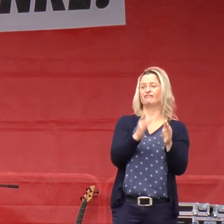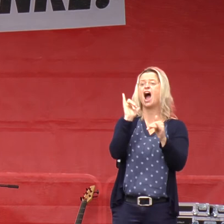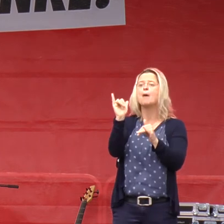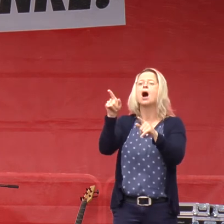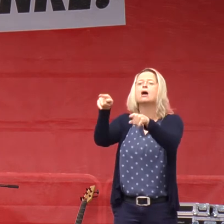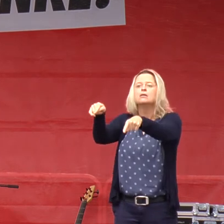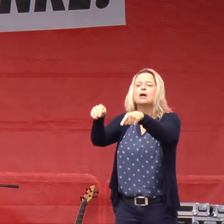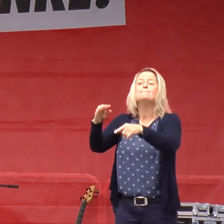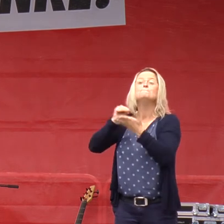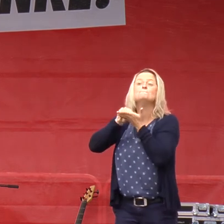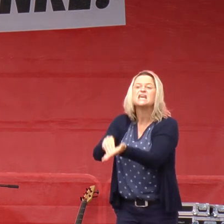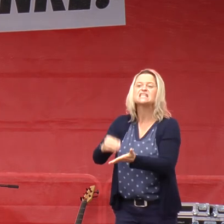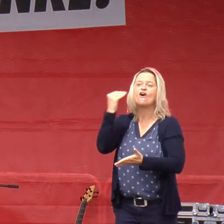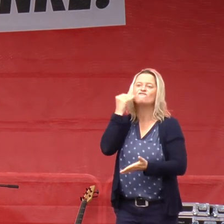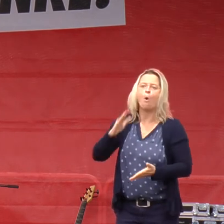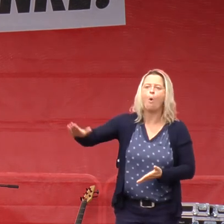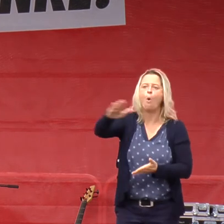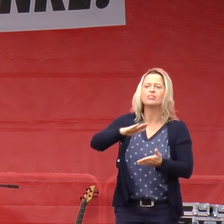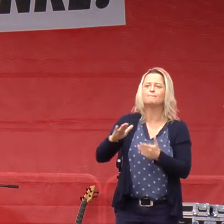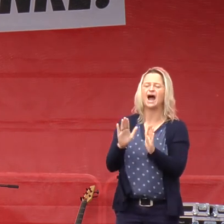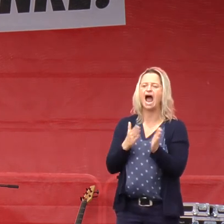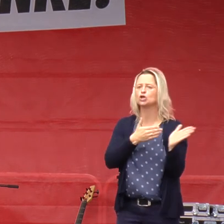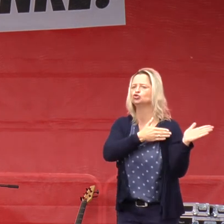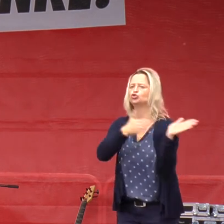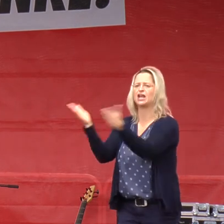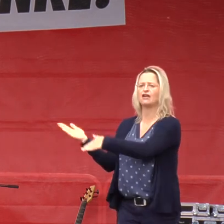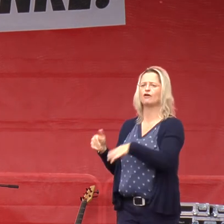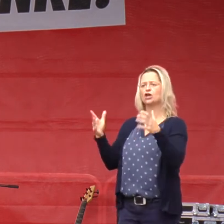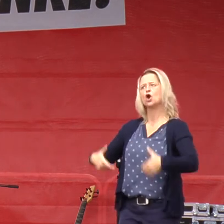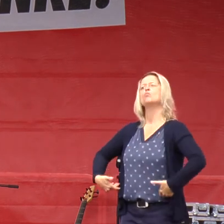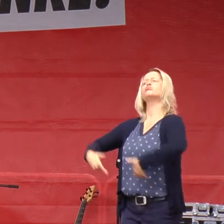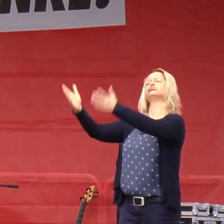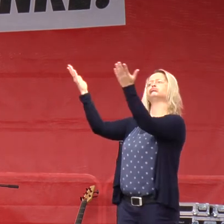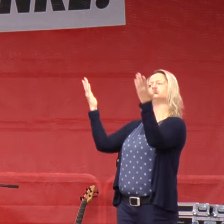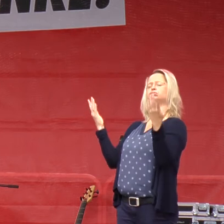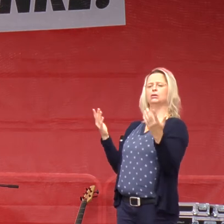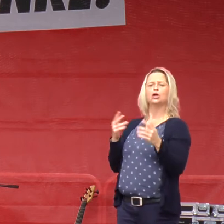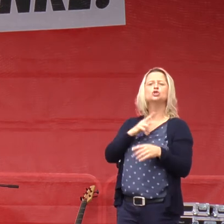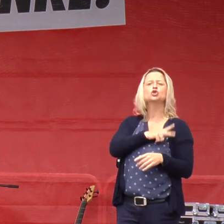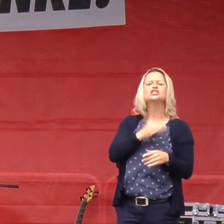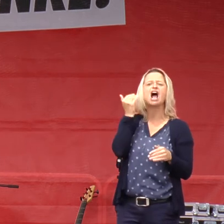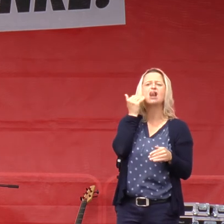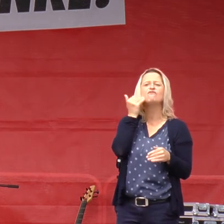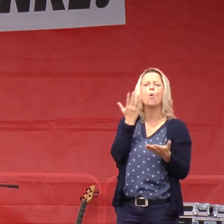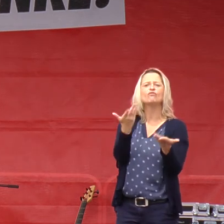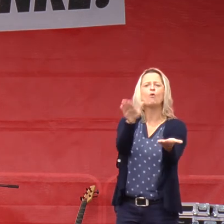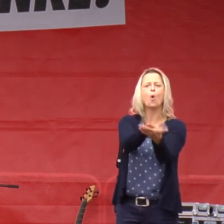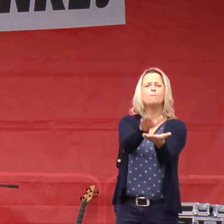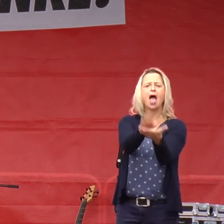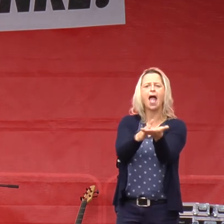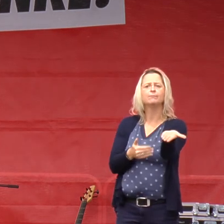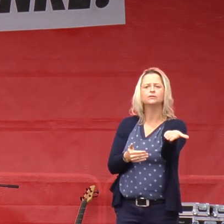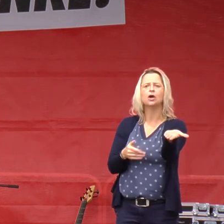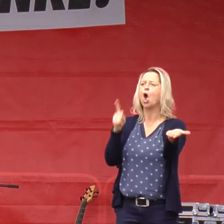Wohnen. Mieten und Wohnen hat man völlig dem Markt überlassen. Man hat keine Sozialwohnungen mehr gebaut. Man hat